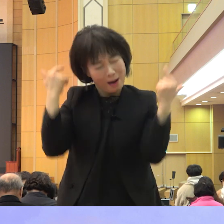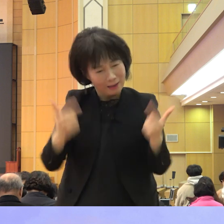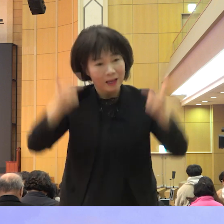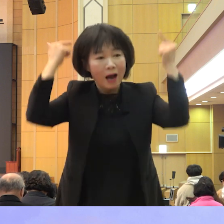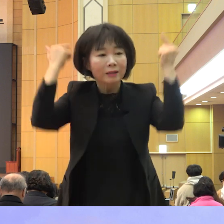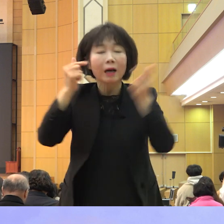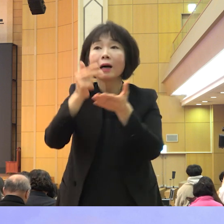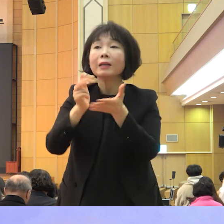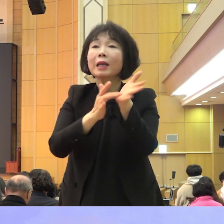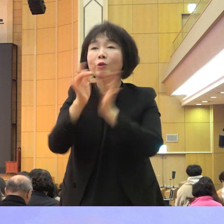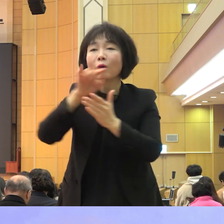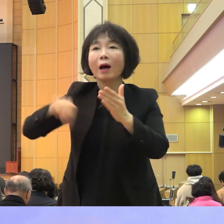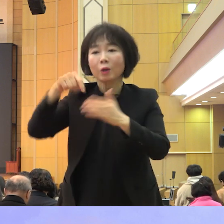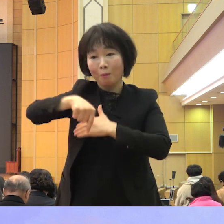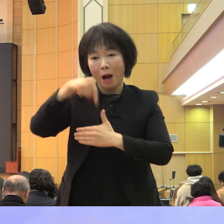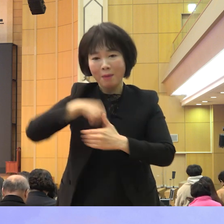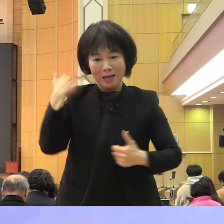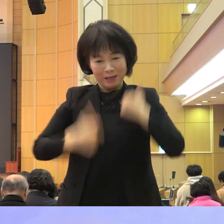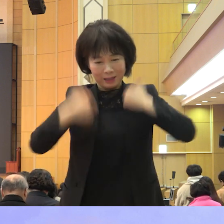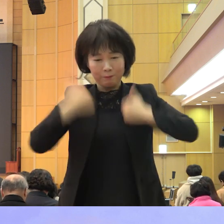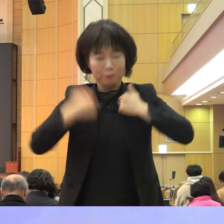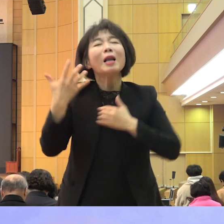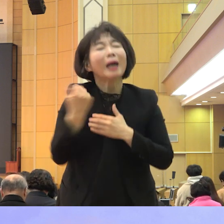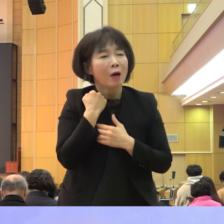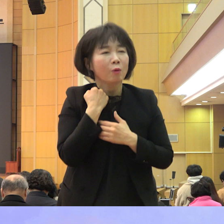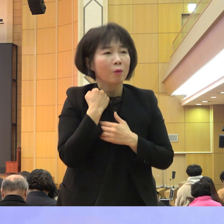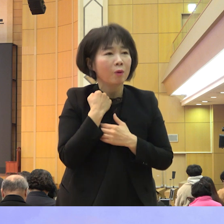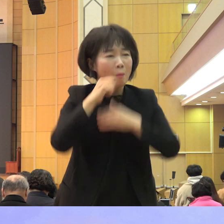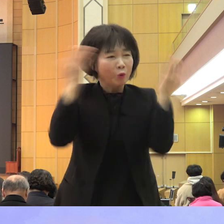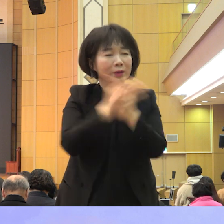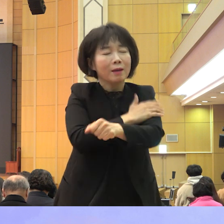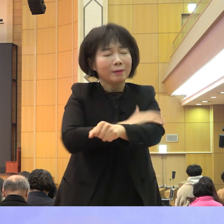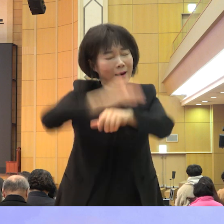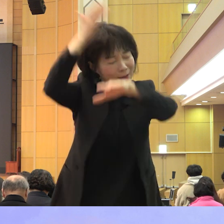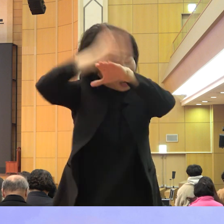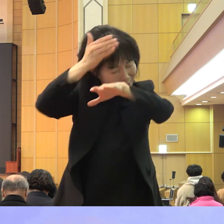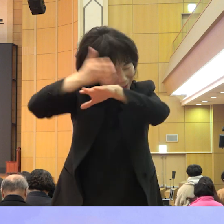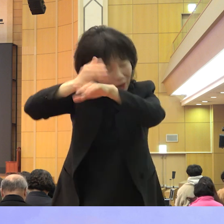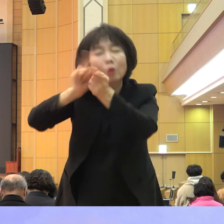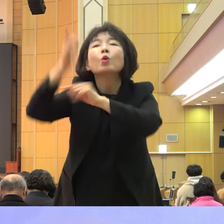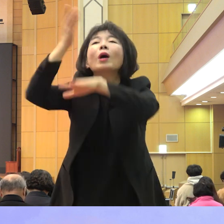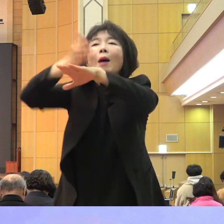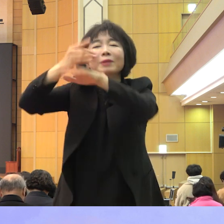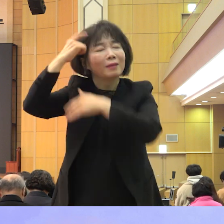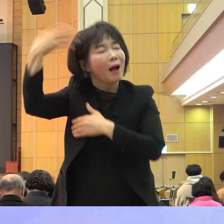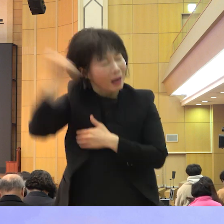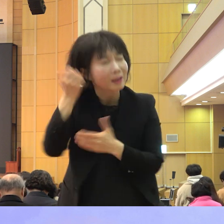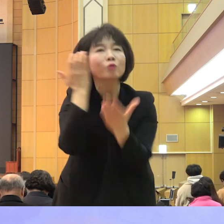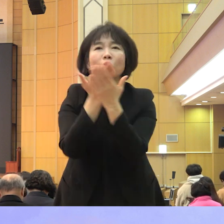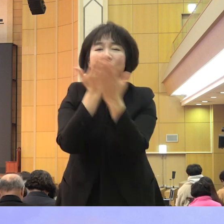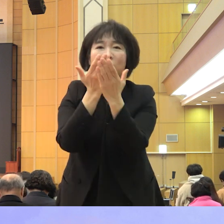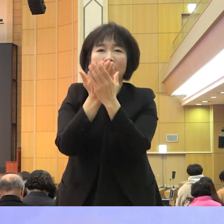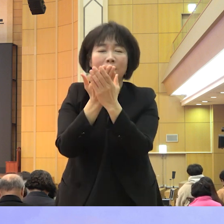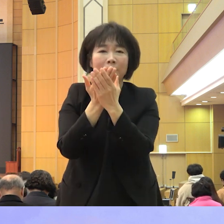항상 주 안에서 기뻐하게 하시고 범사에 감사하게 하옵소서.